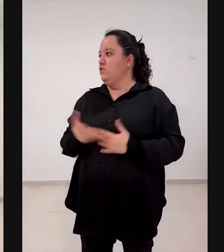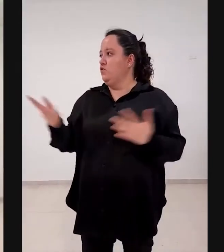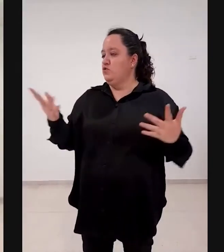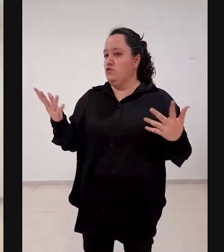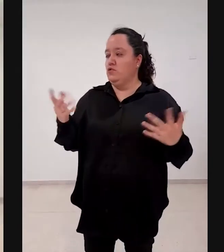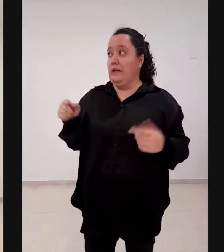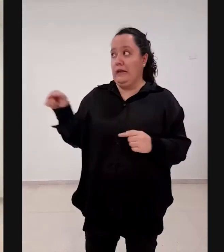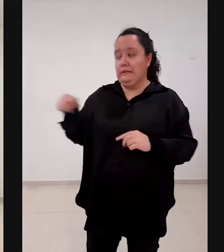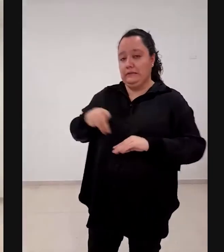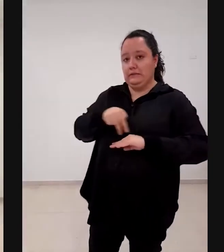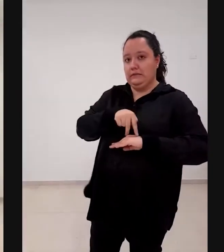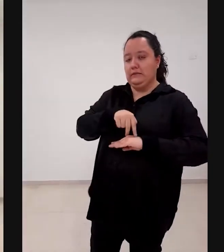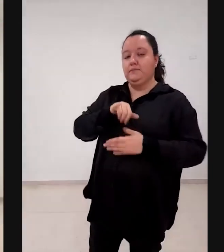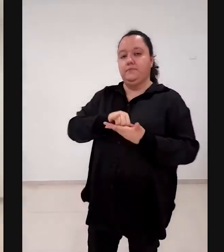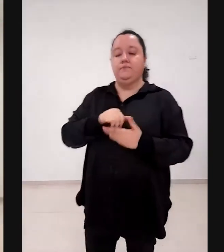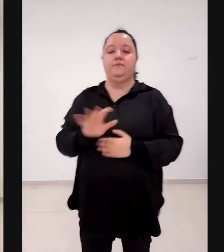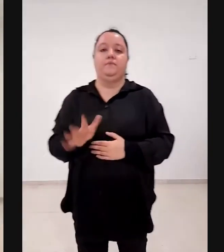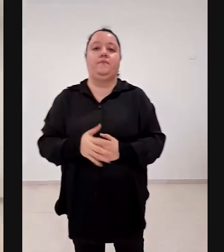así